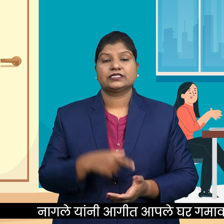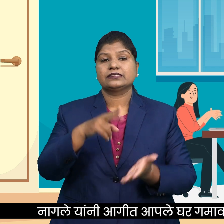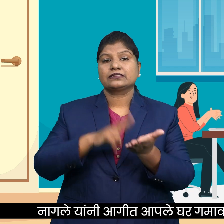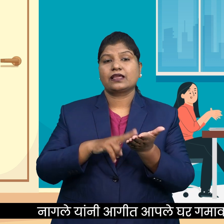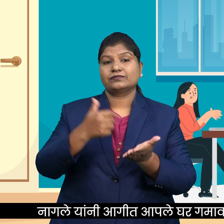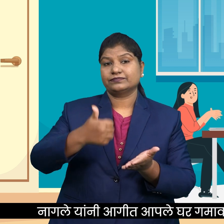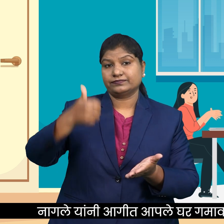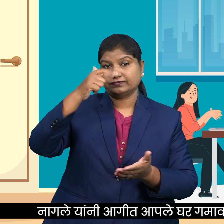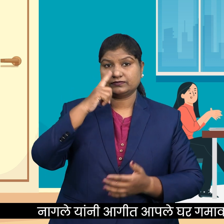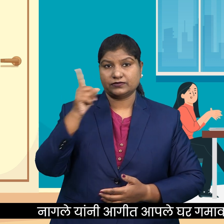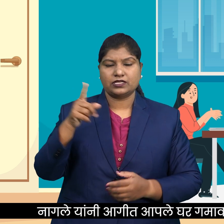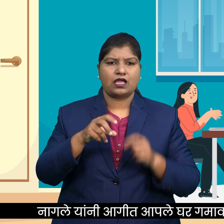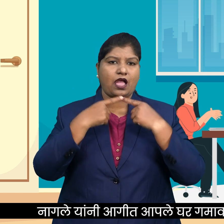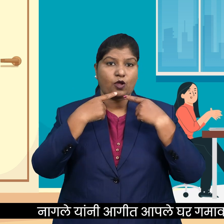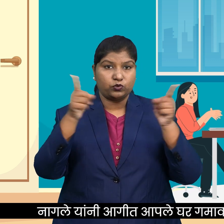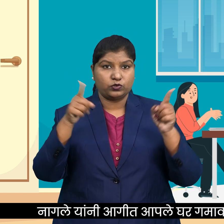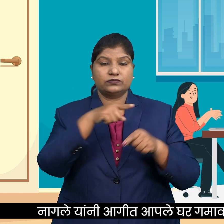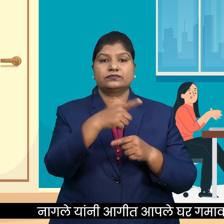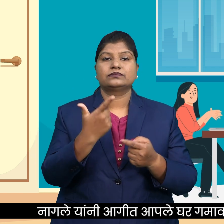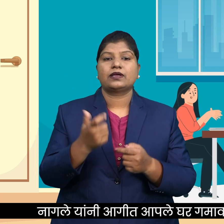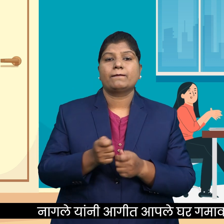नागले यांनी आगीत आपले घर